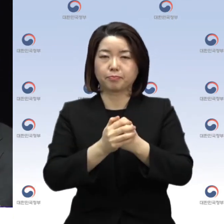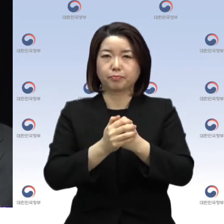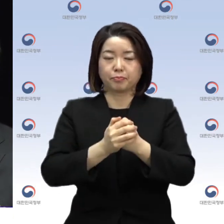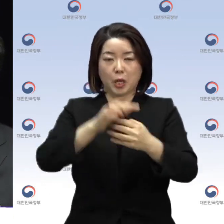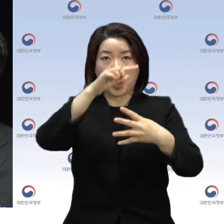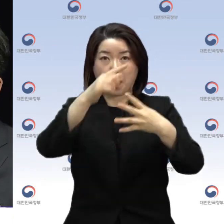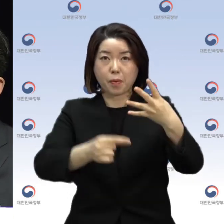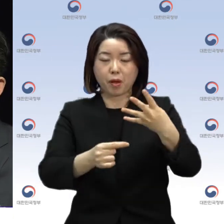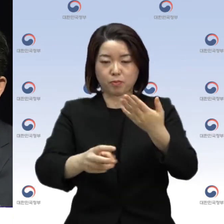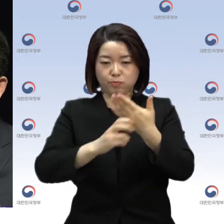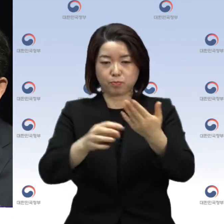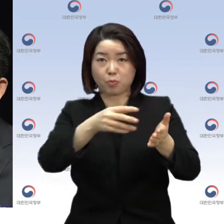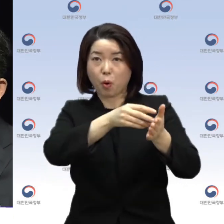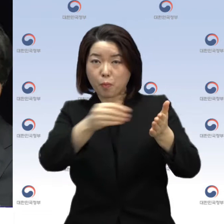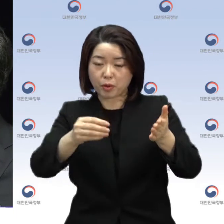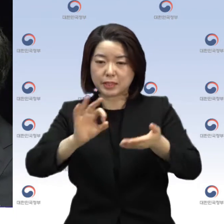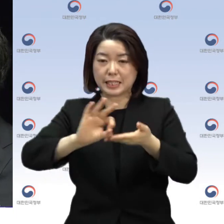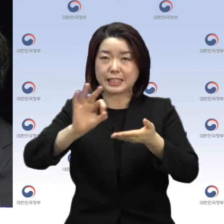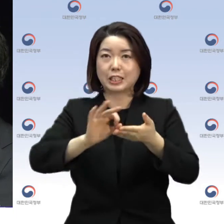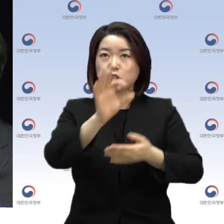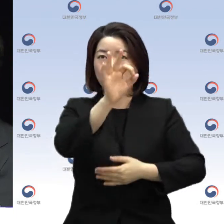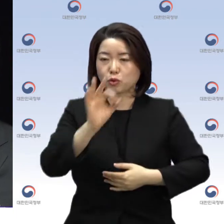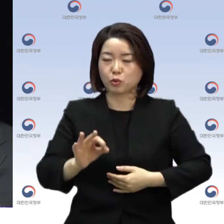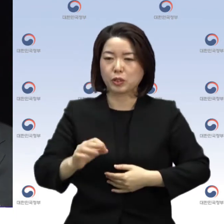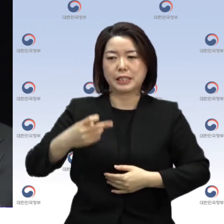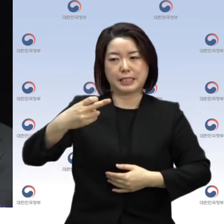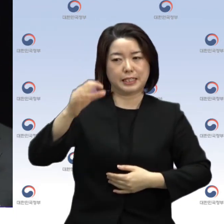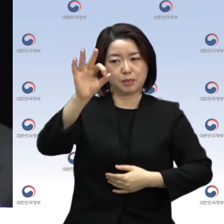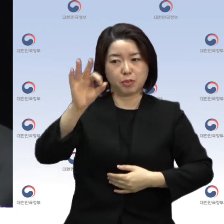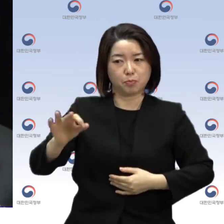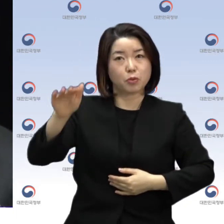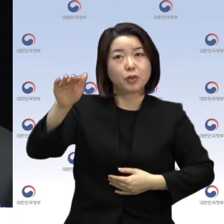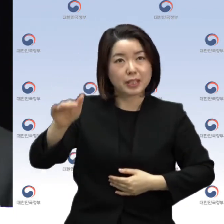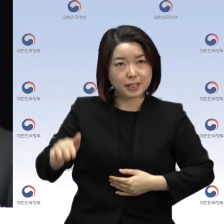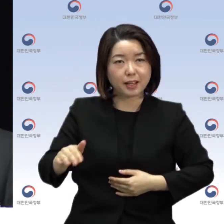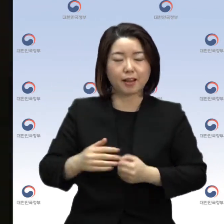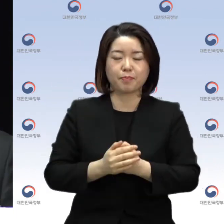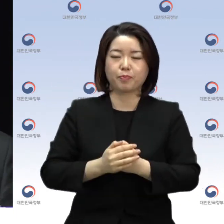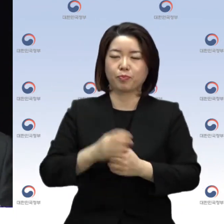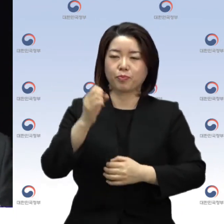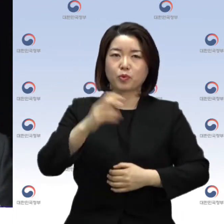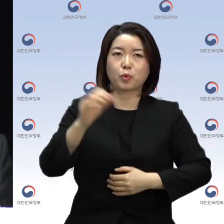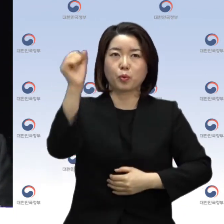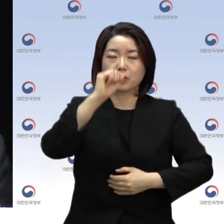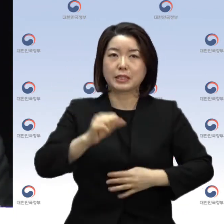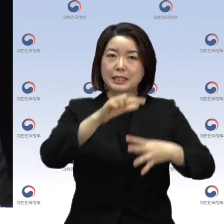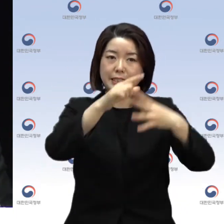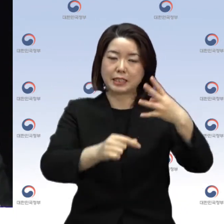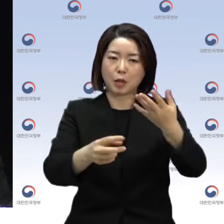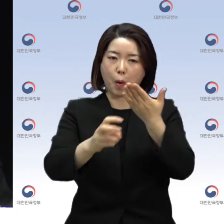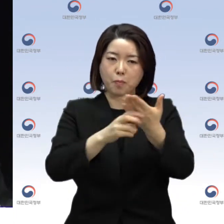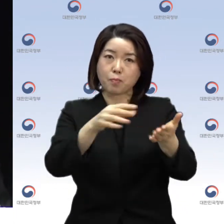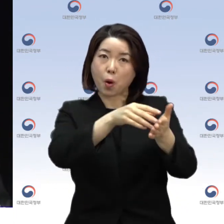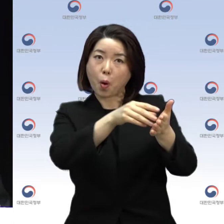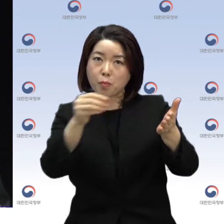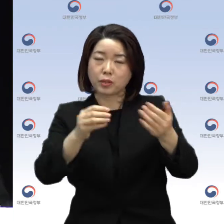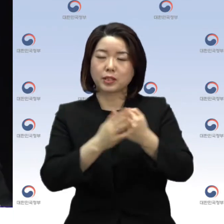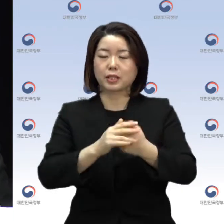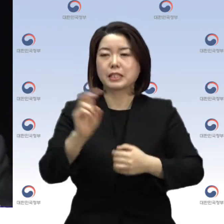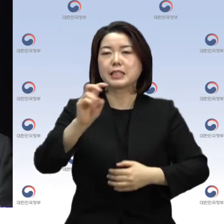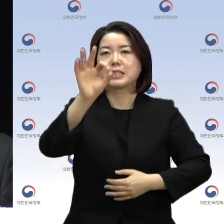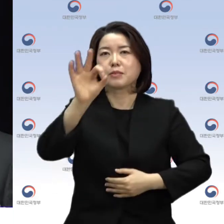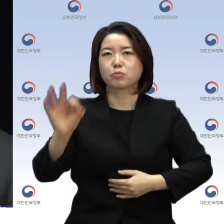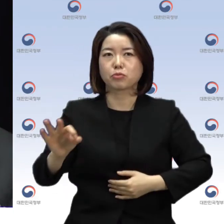콘텐츠 불법 복제물 이용률은 12% 이하로, 그리고 소프트웨어 불법 복제율은